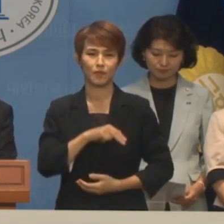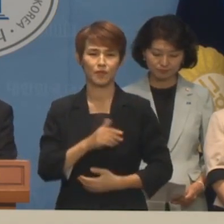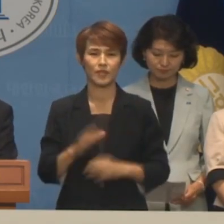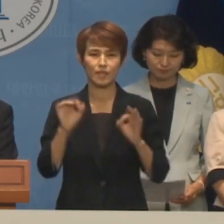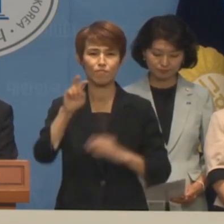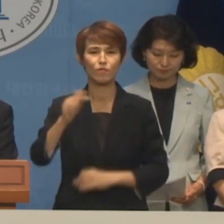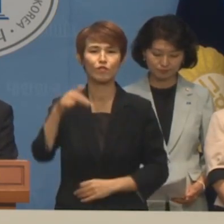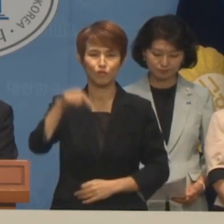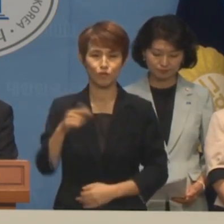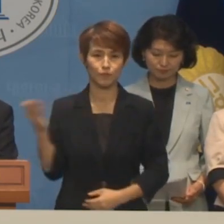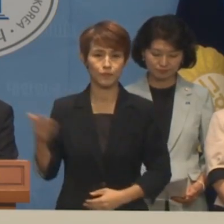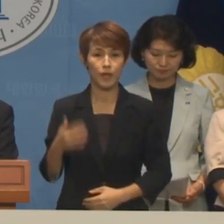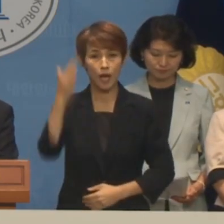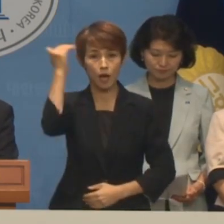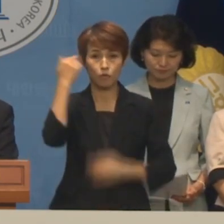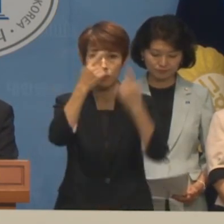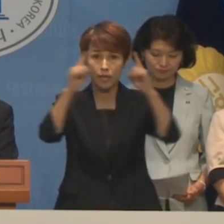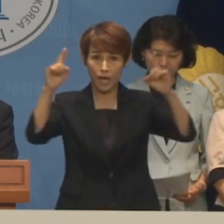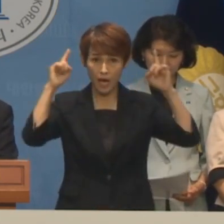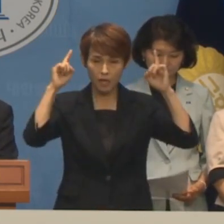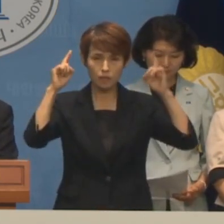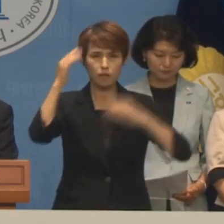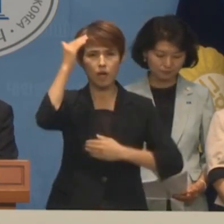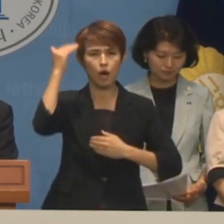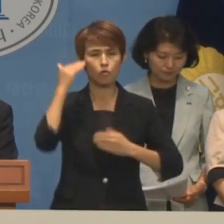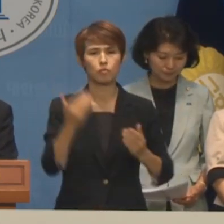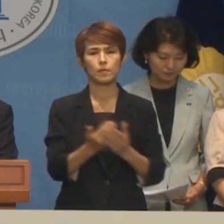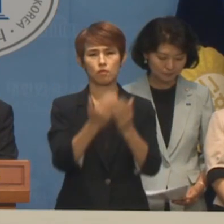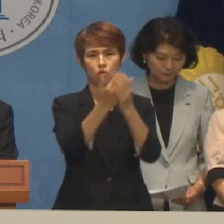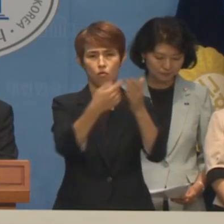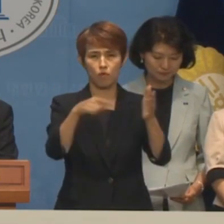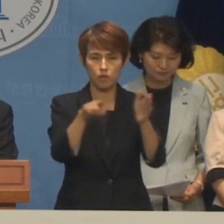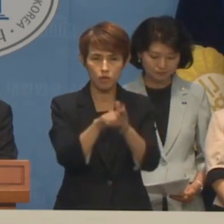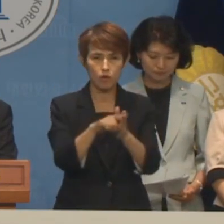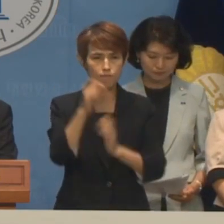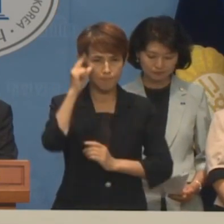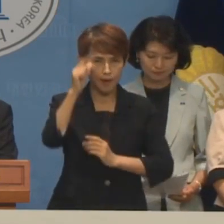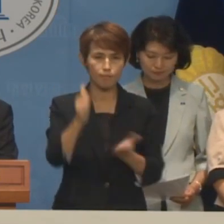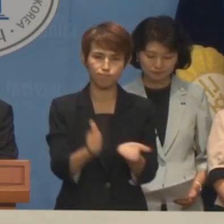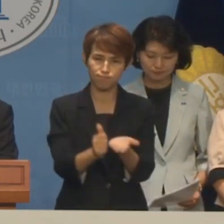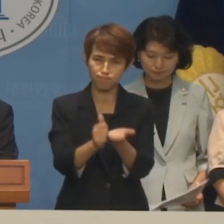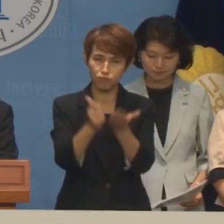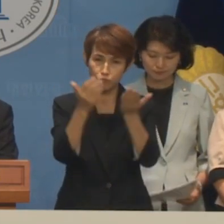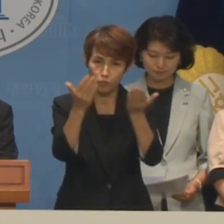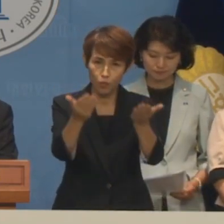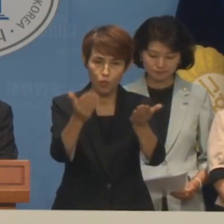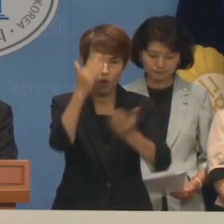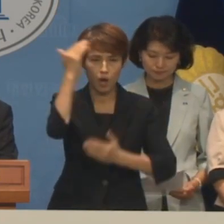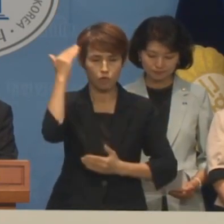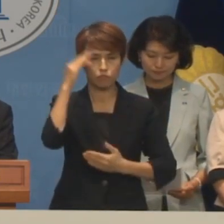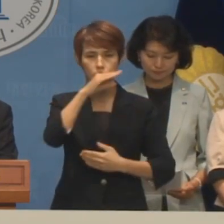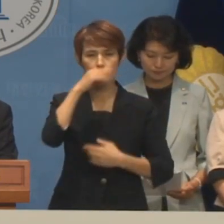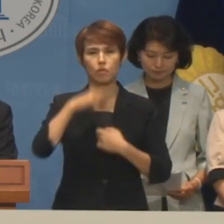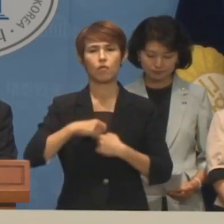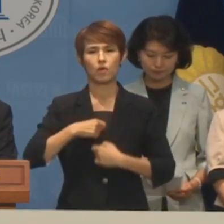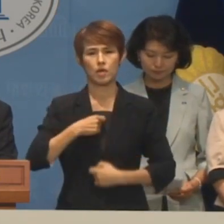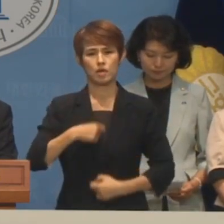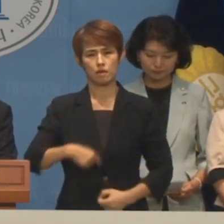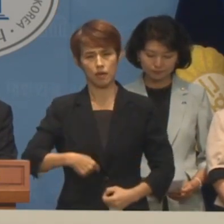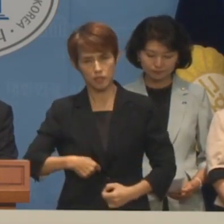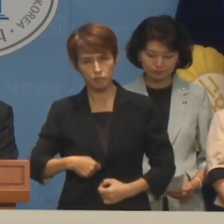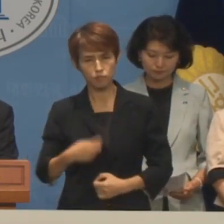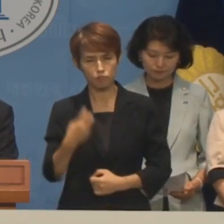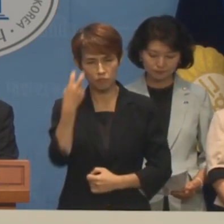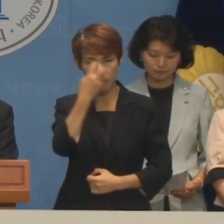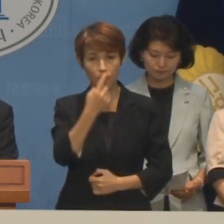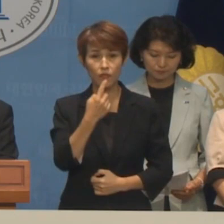대학은 대한민국 성장 발전을 위한 인재 육성은 물론 대한민국의 정의와 양심을